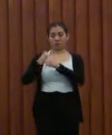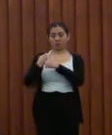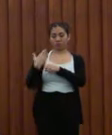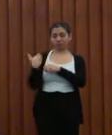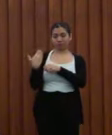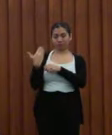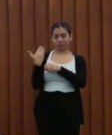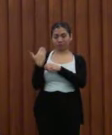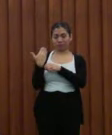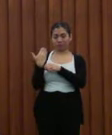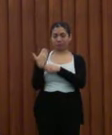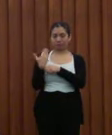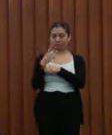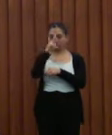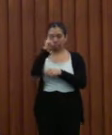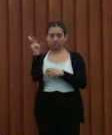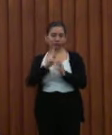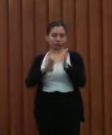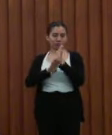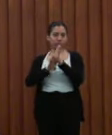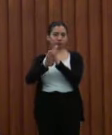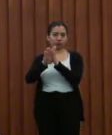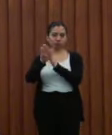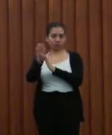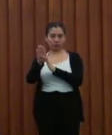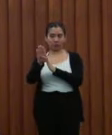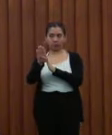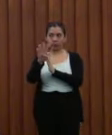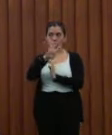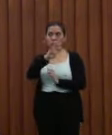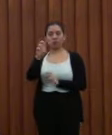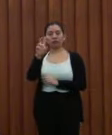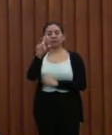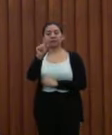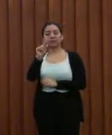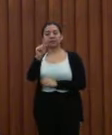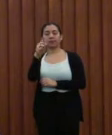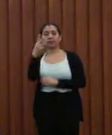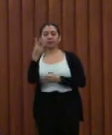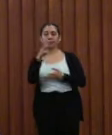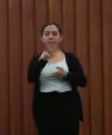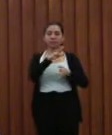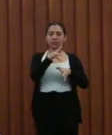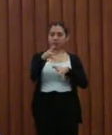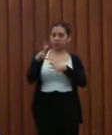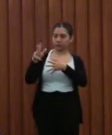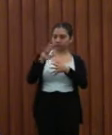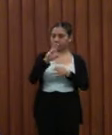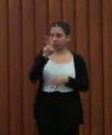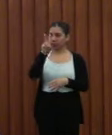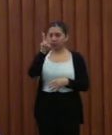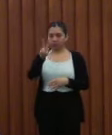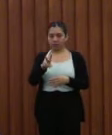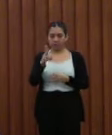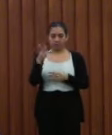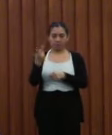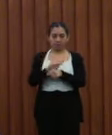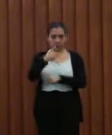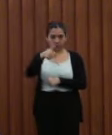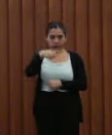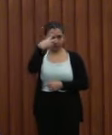decir que, bueno, este total, 473, es una aproximación de lo que está pasando en realidad en nuestro